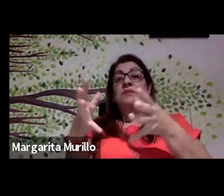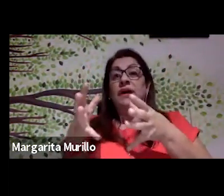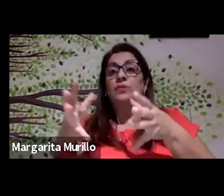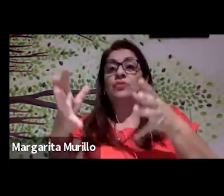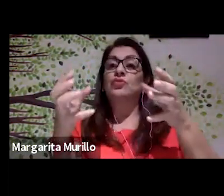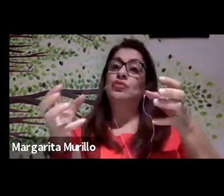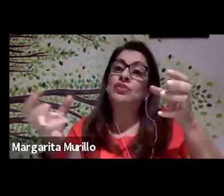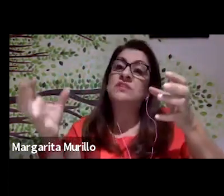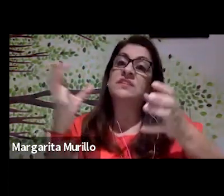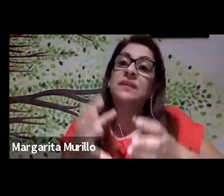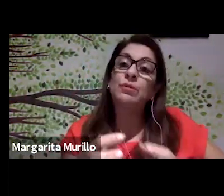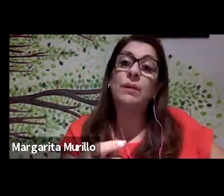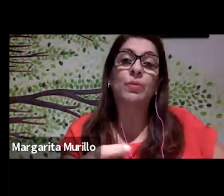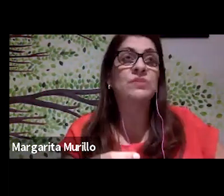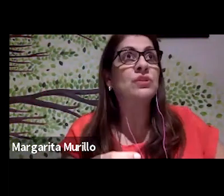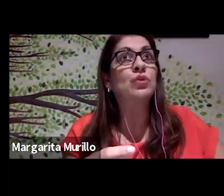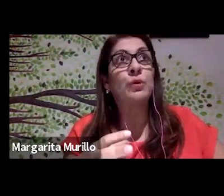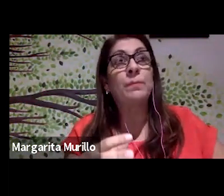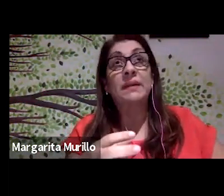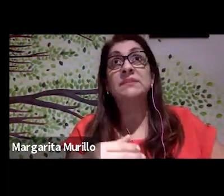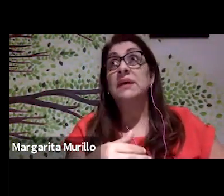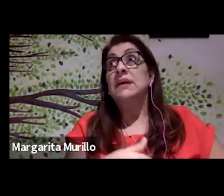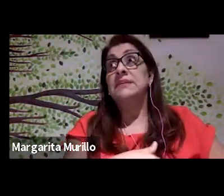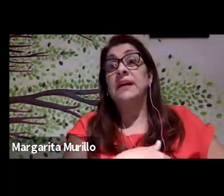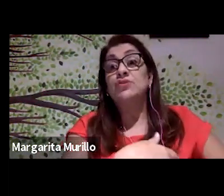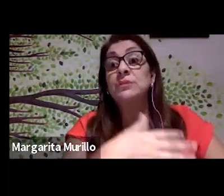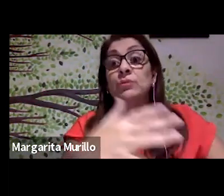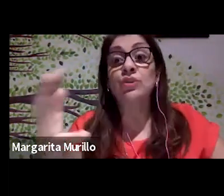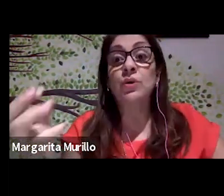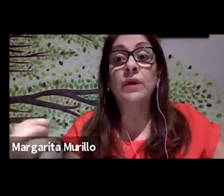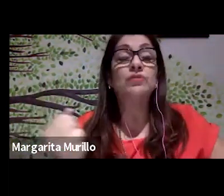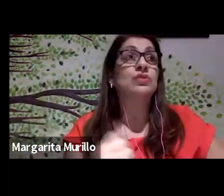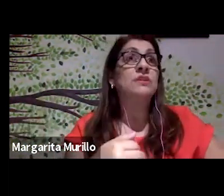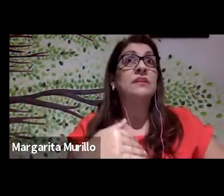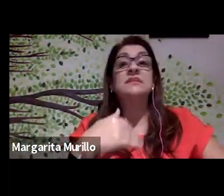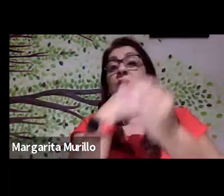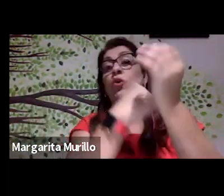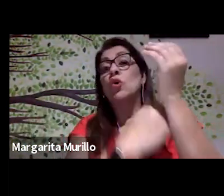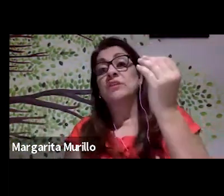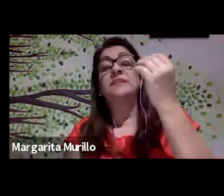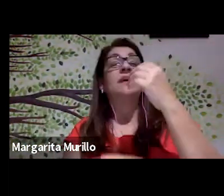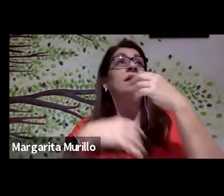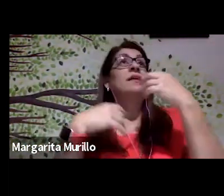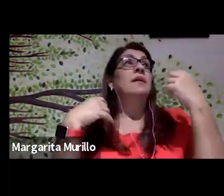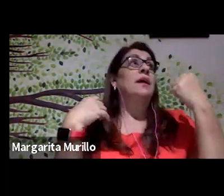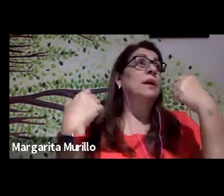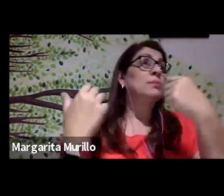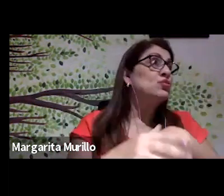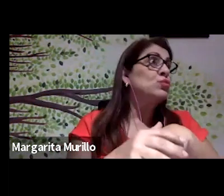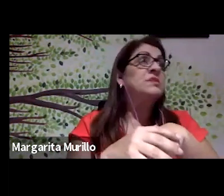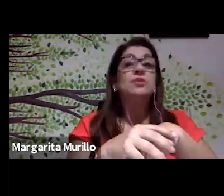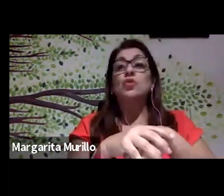comunitarios nosotros necesitamos la aprobación del pares y se han hecho este montón de juegos donde te dicen córtate